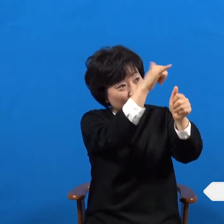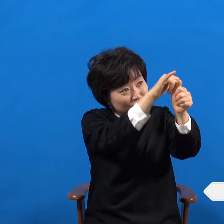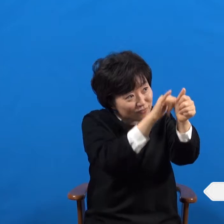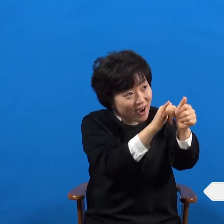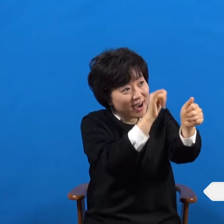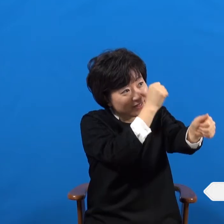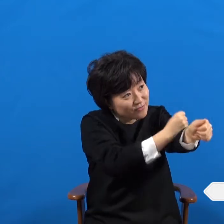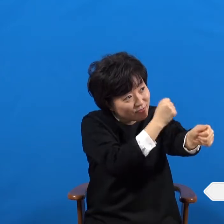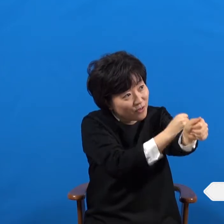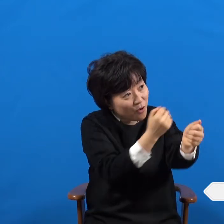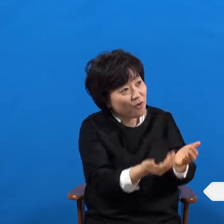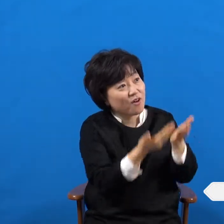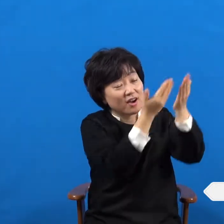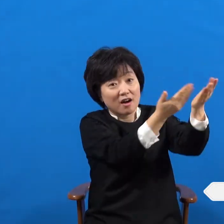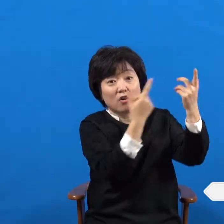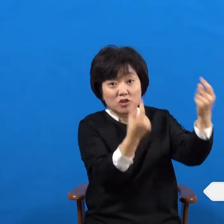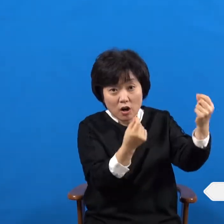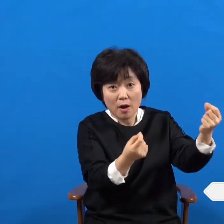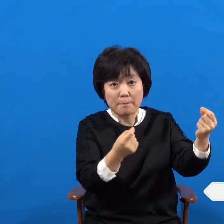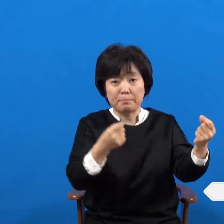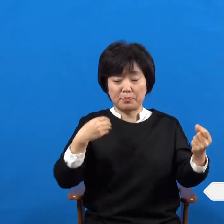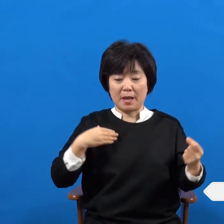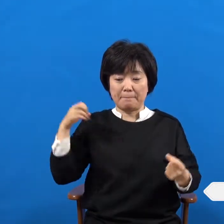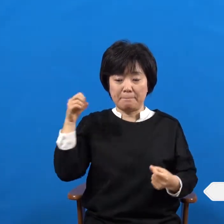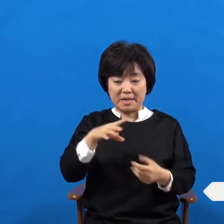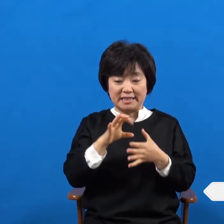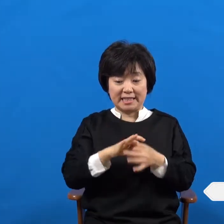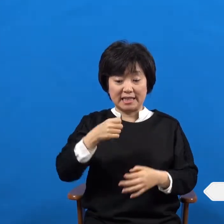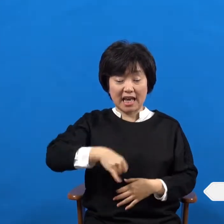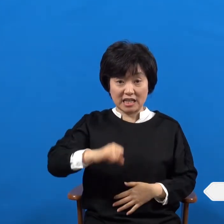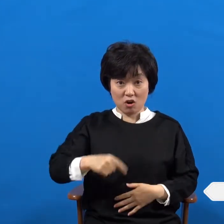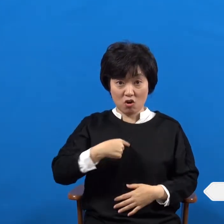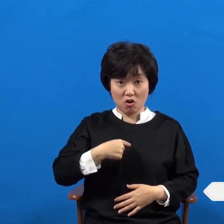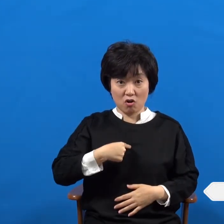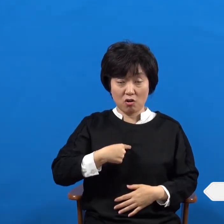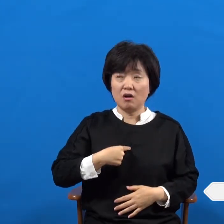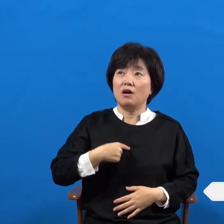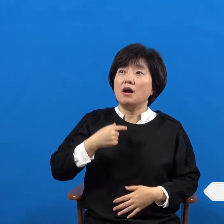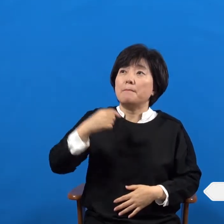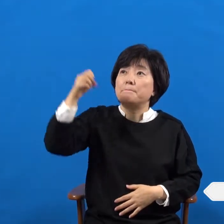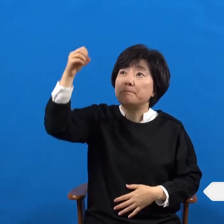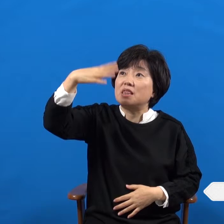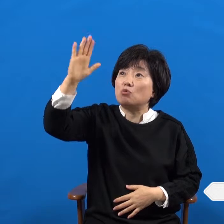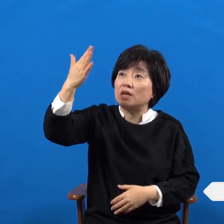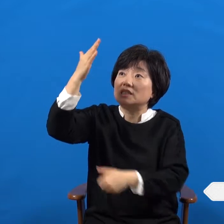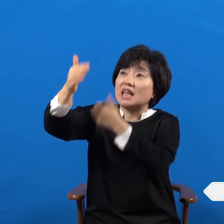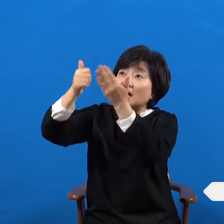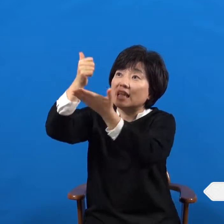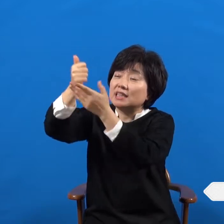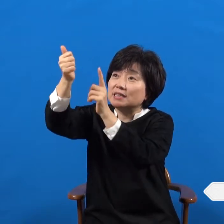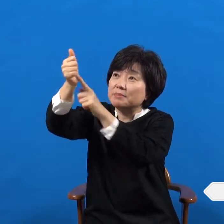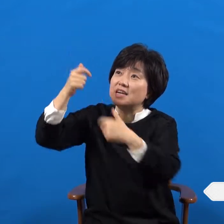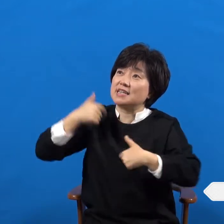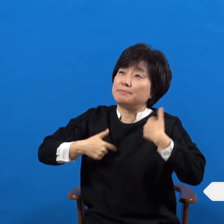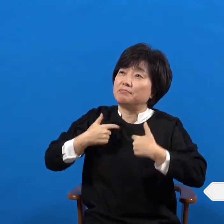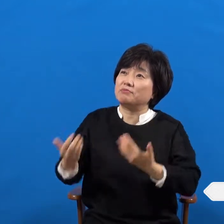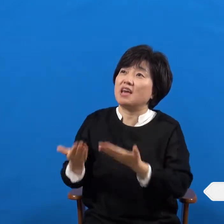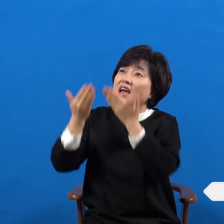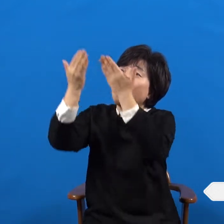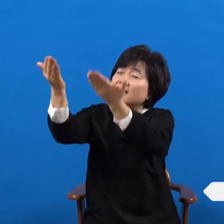수고하는 것처럼 빛의 자녀입니까? 그렇다면 빛이신 하나님을 기쁘시게 할 것을